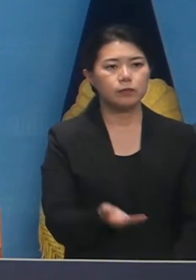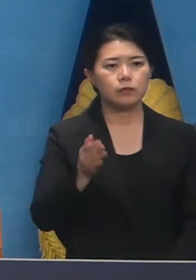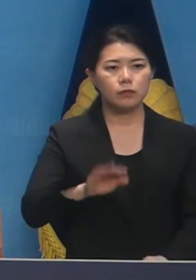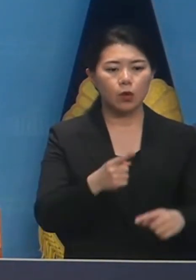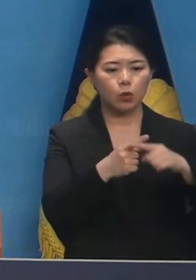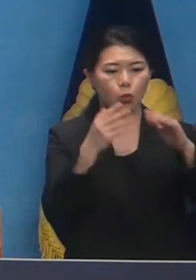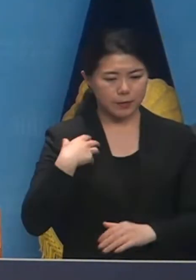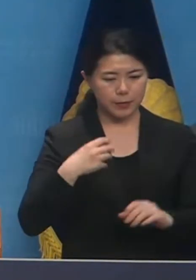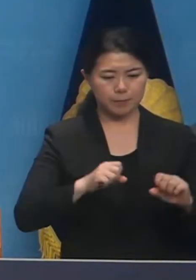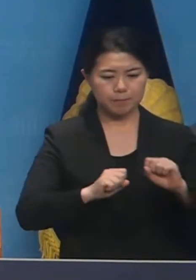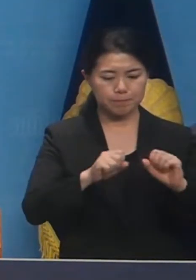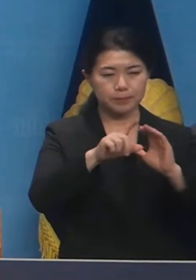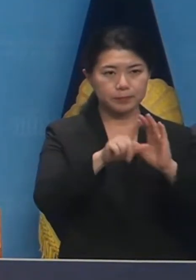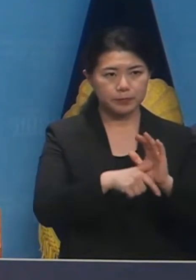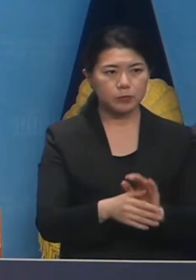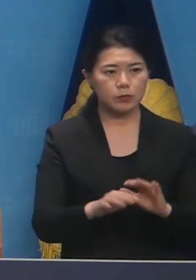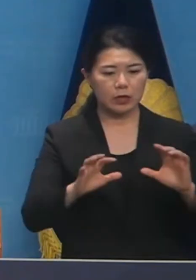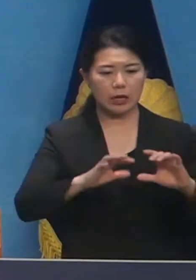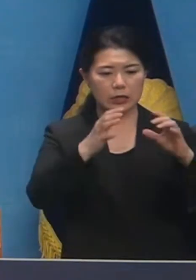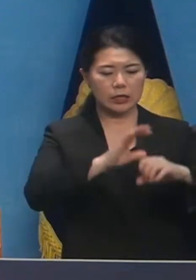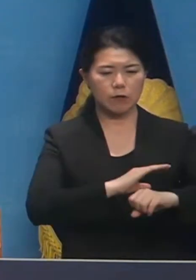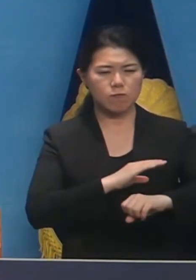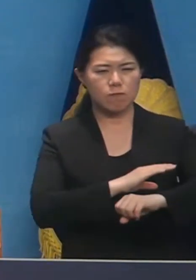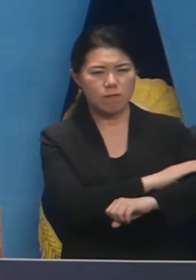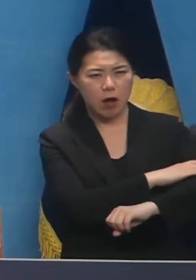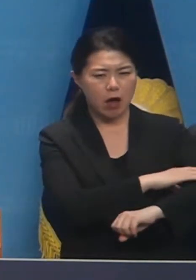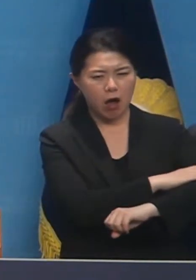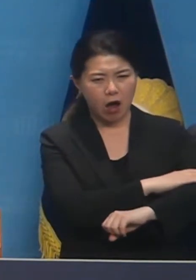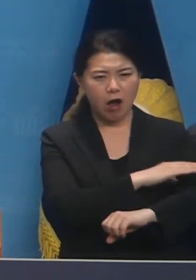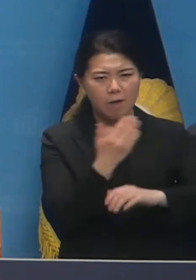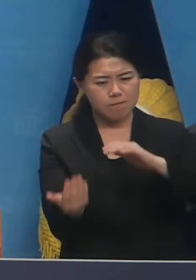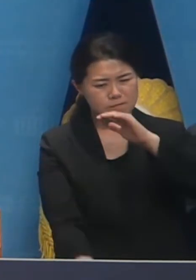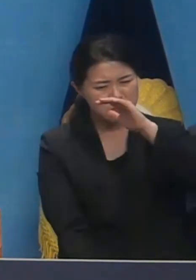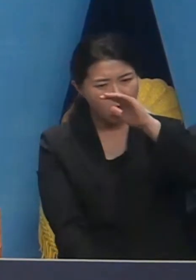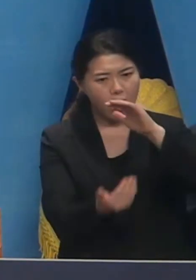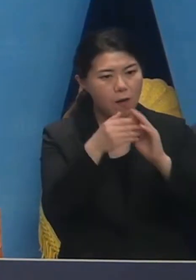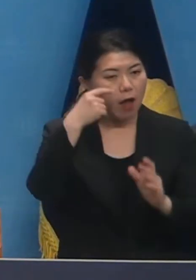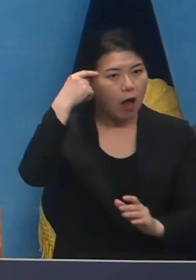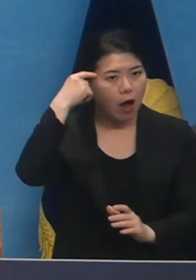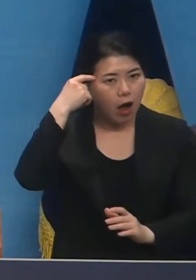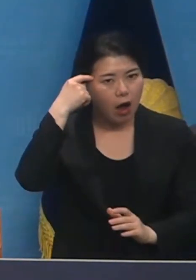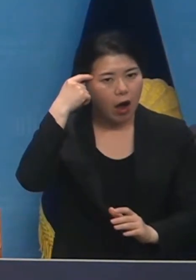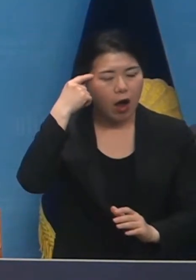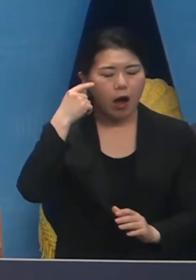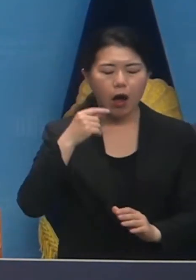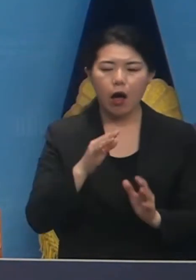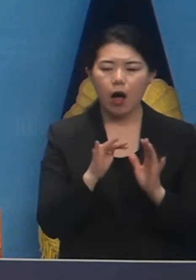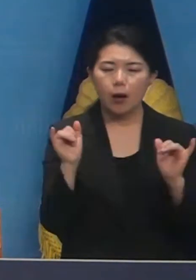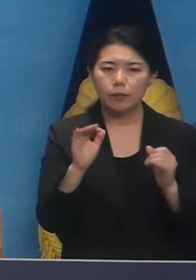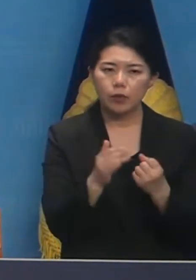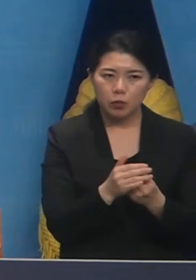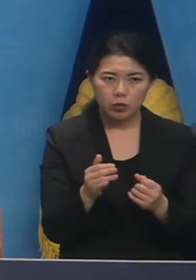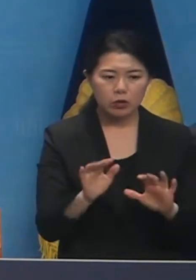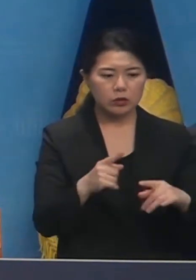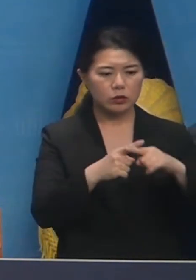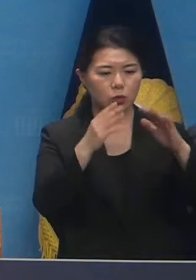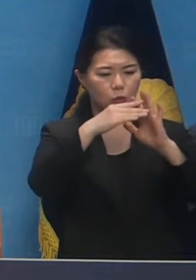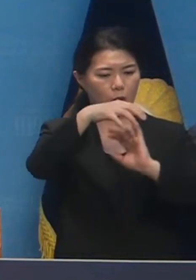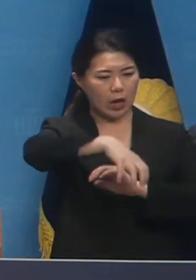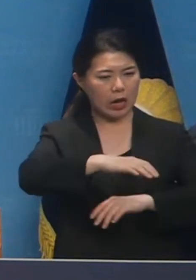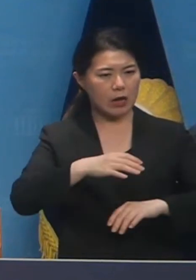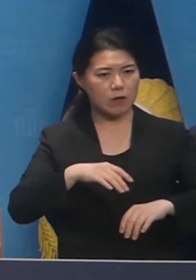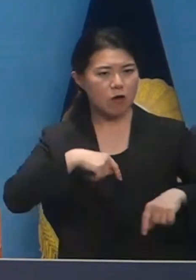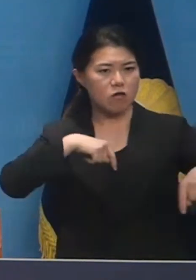그러한 교회의 사명을 강조해서 세상의 권력을 최고한 것으로 인식하는 위정자들에 의해 교회는